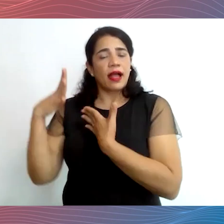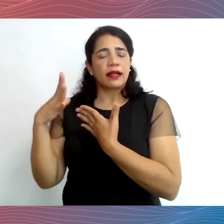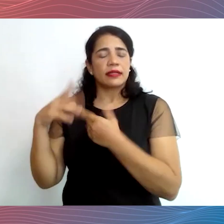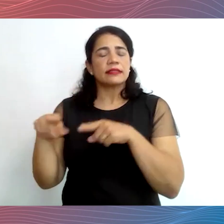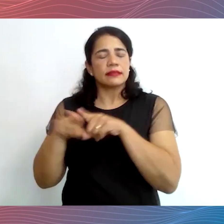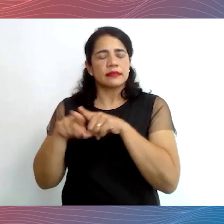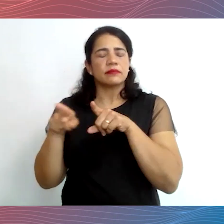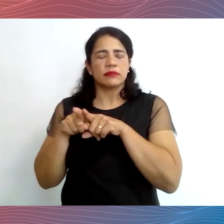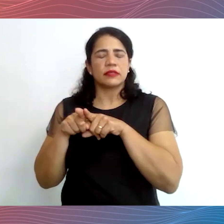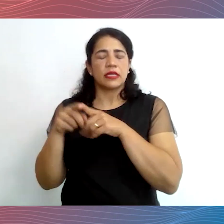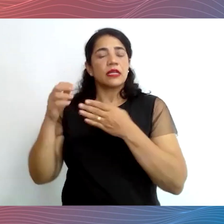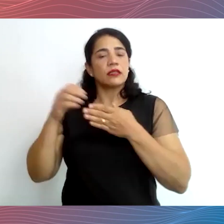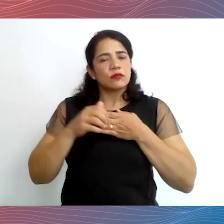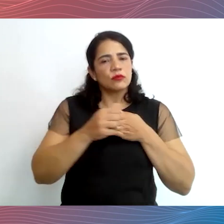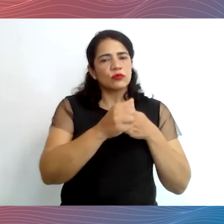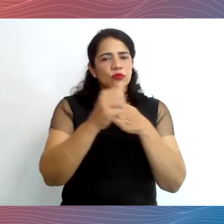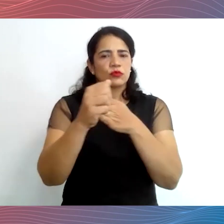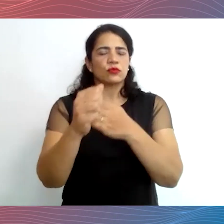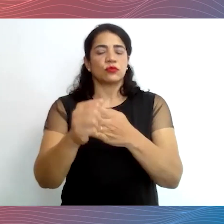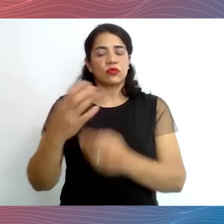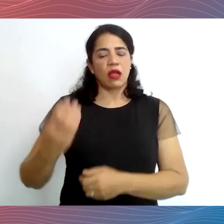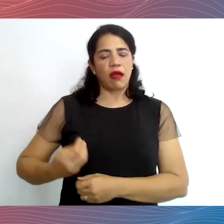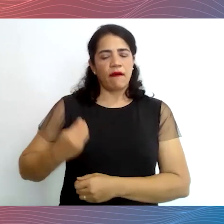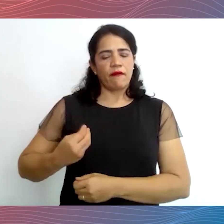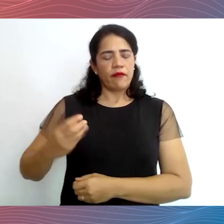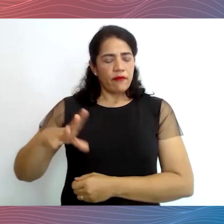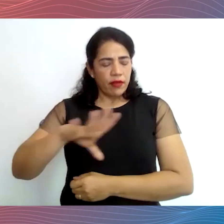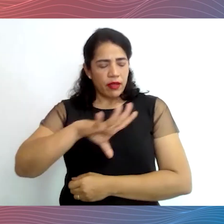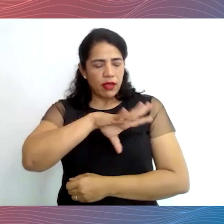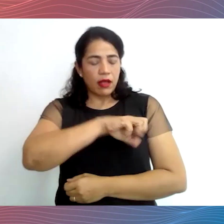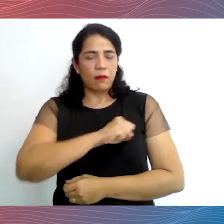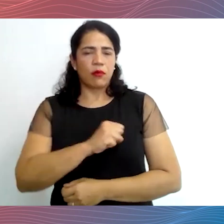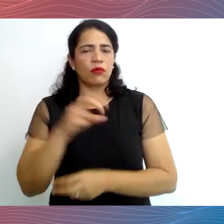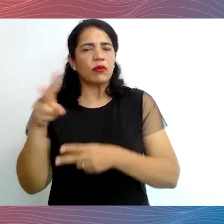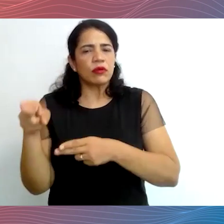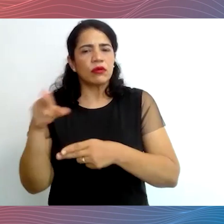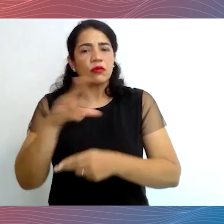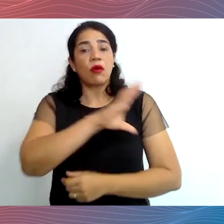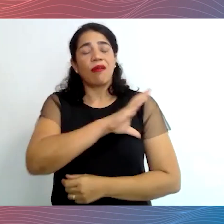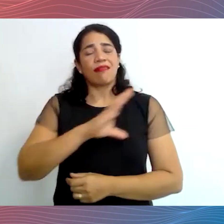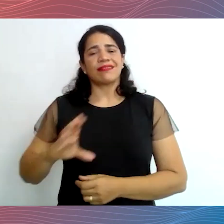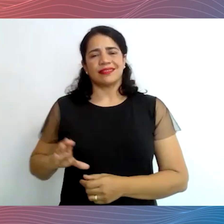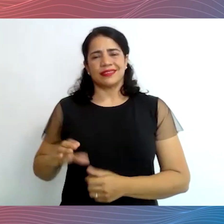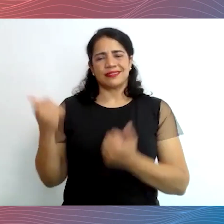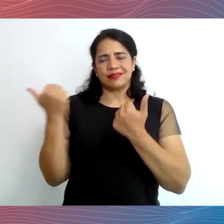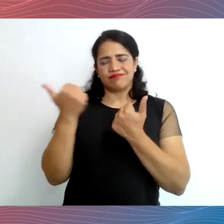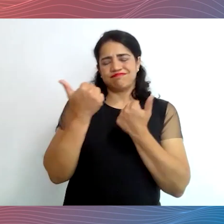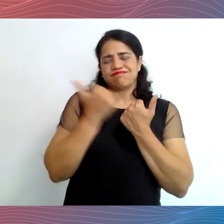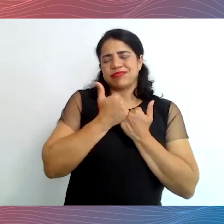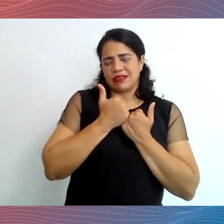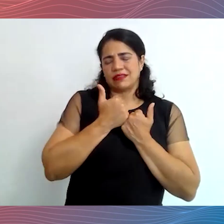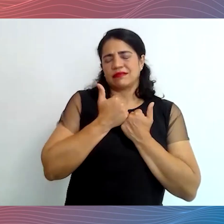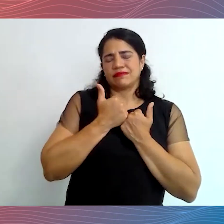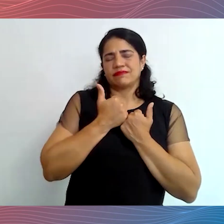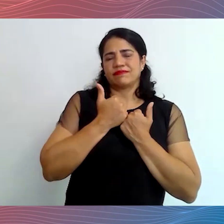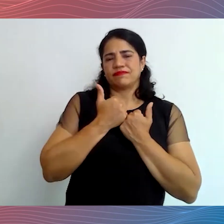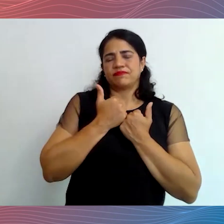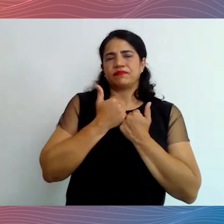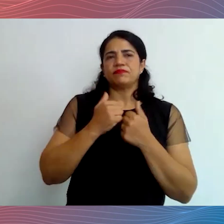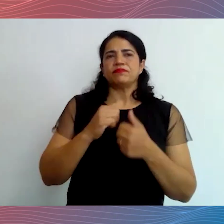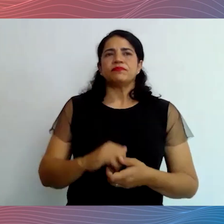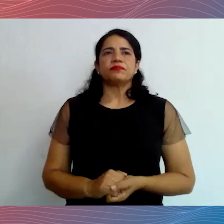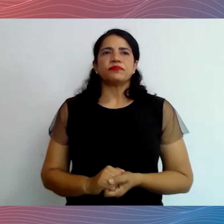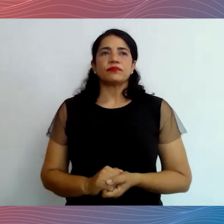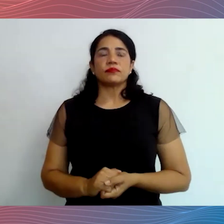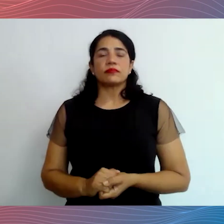se entregou por nós como oferta e sacrifício a Deus com aroma suave. Irmão, nós passamos a ter